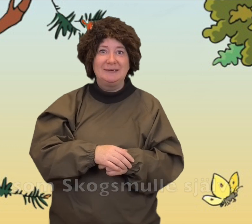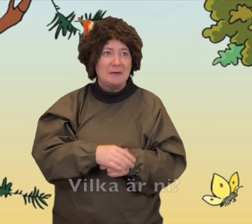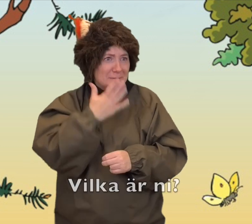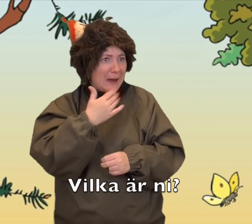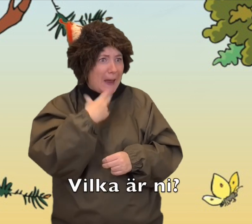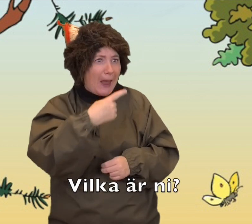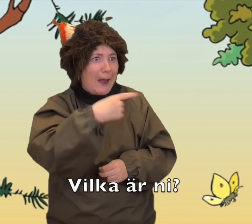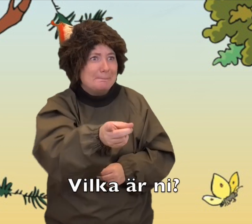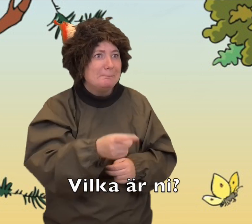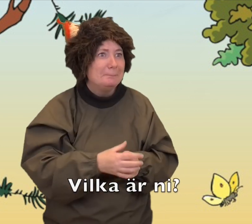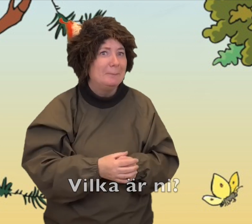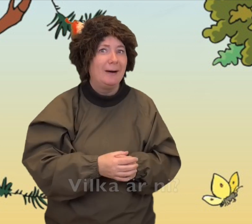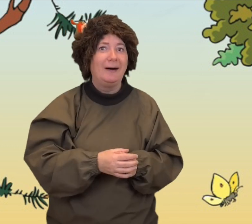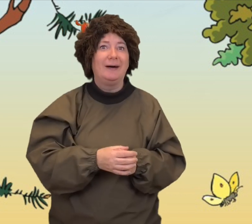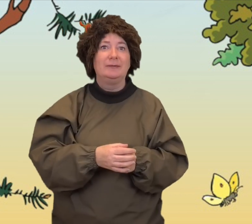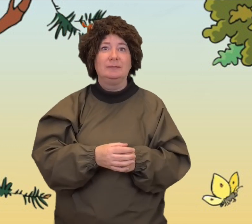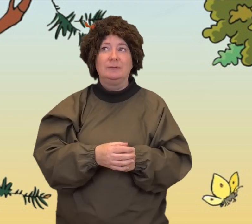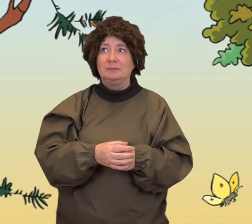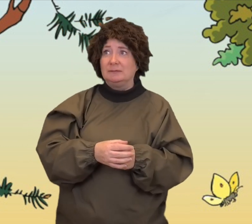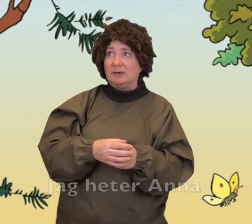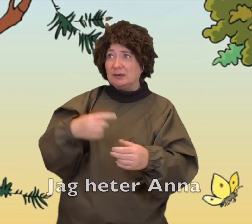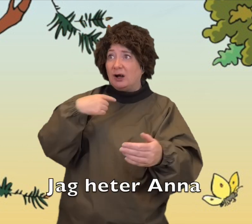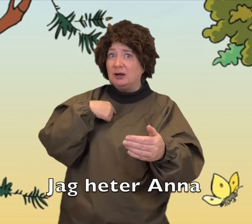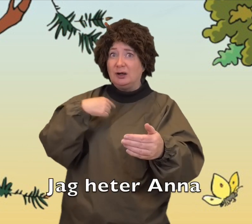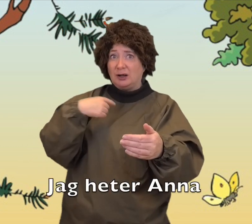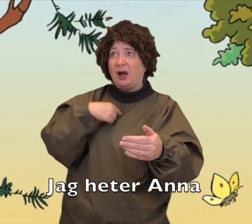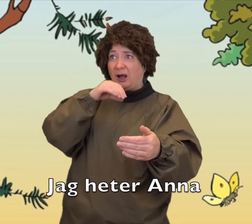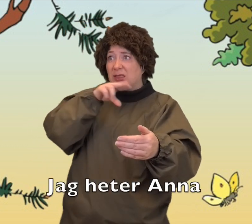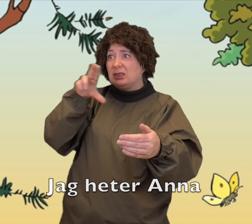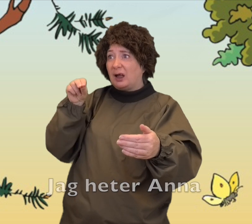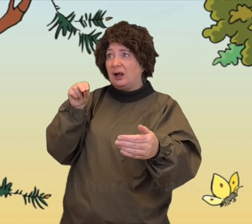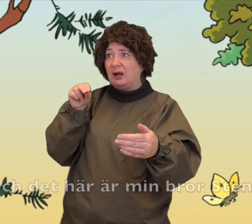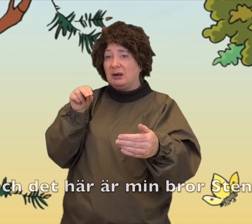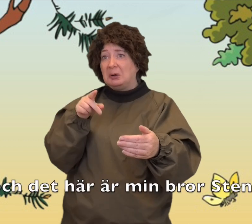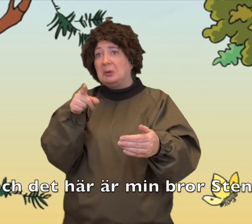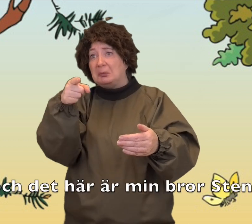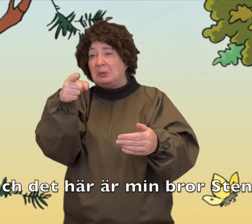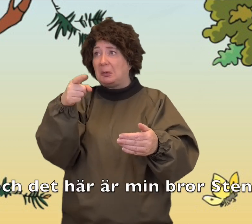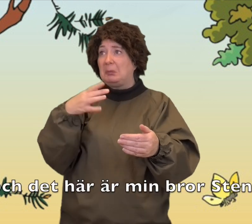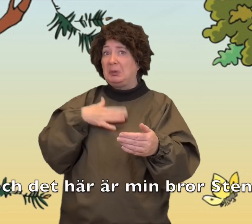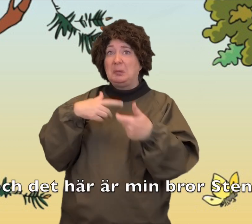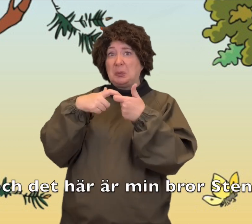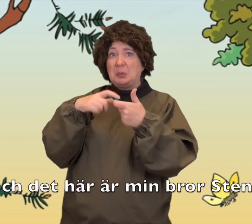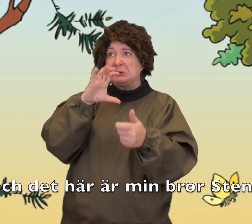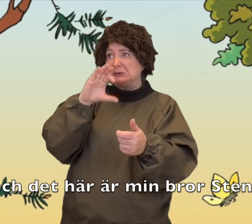Vilka är ni? Jag heter Anna och det här är min bror Sten.